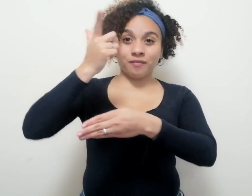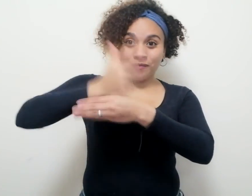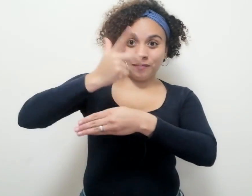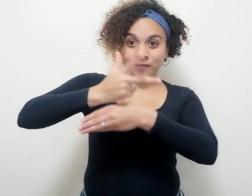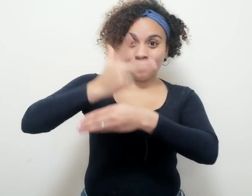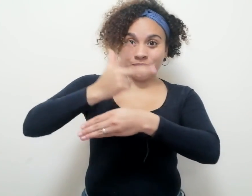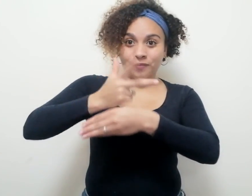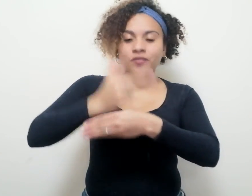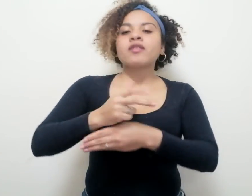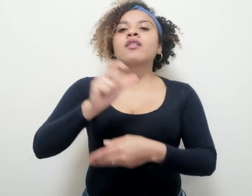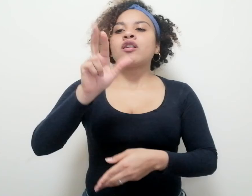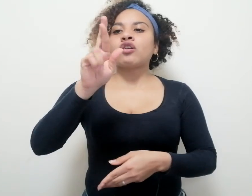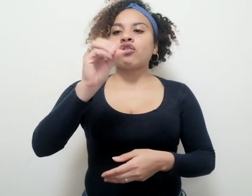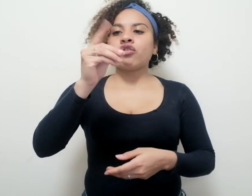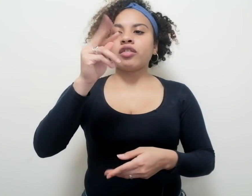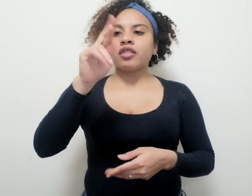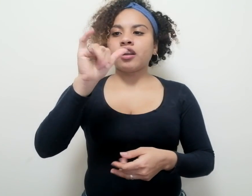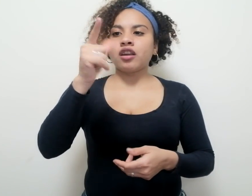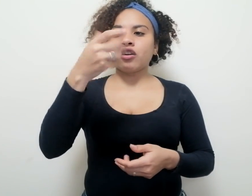guatemalteco Rodrigo Rey Rosa.